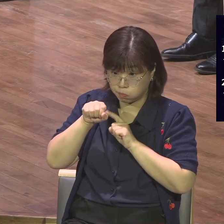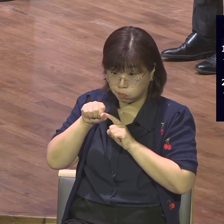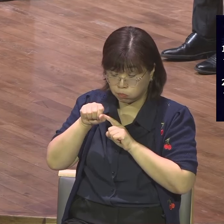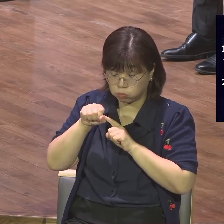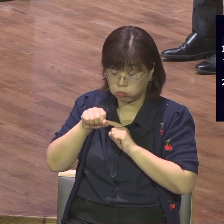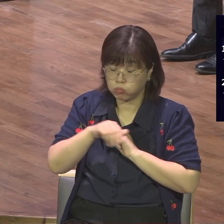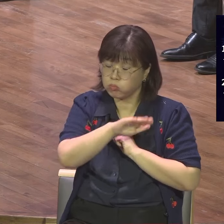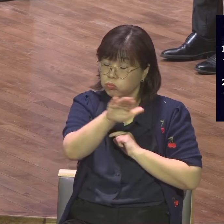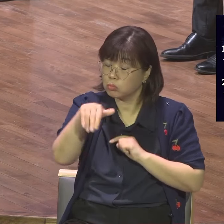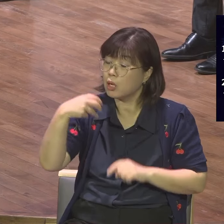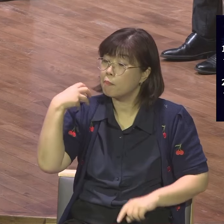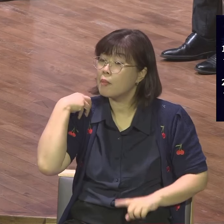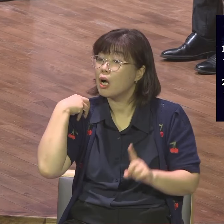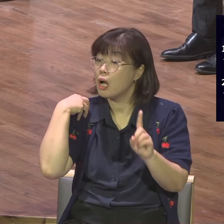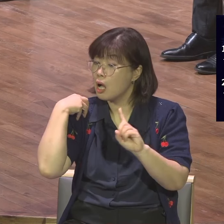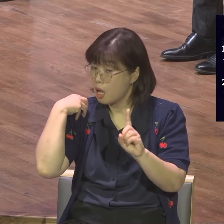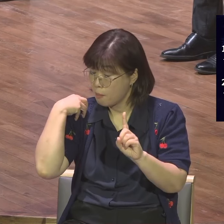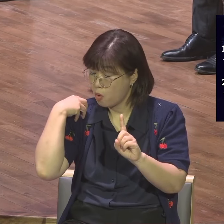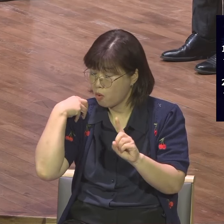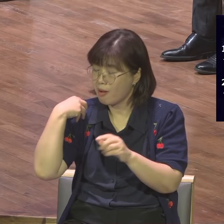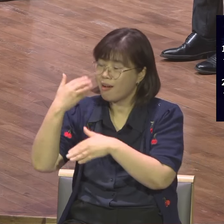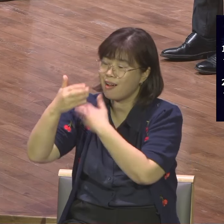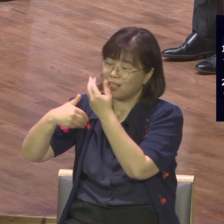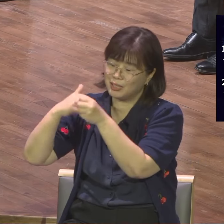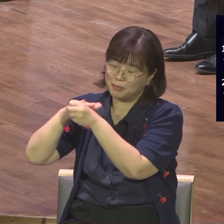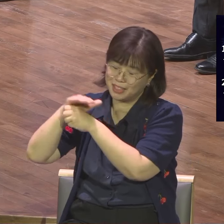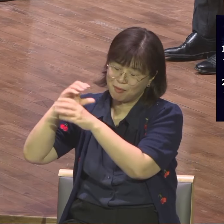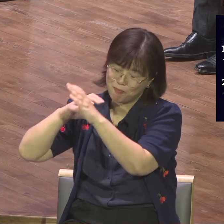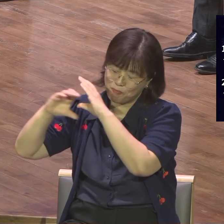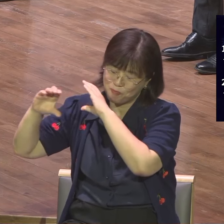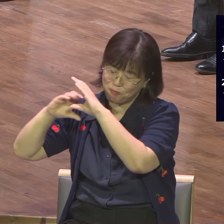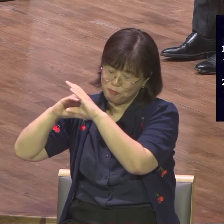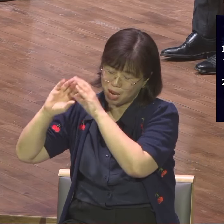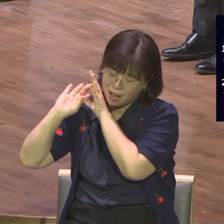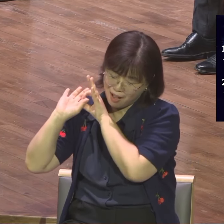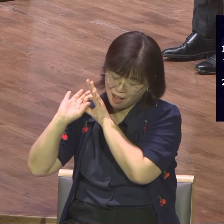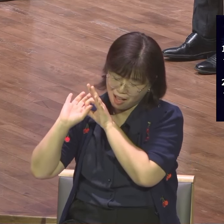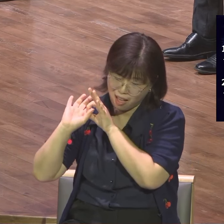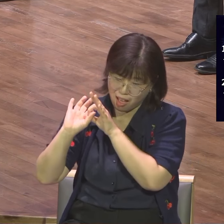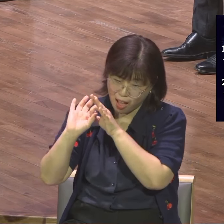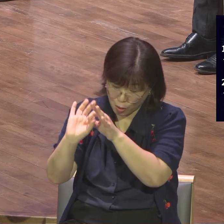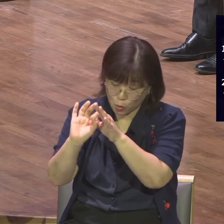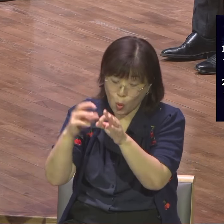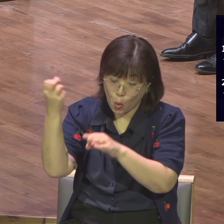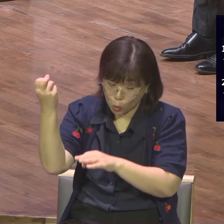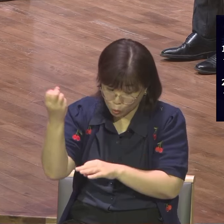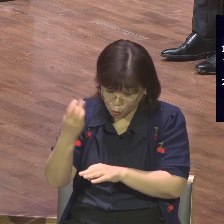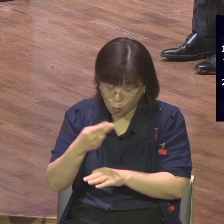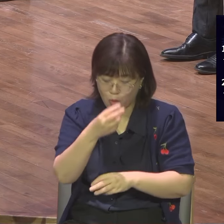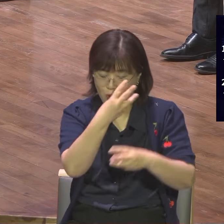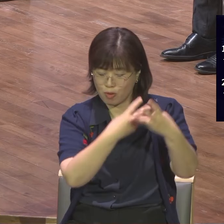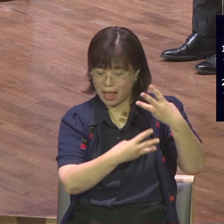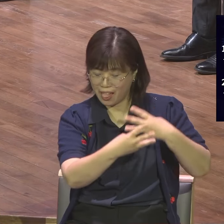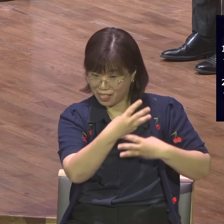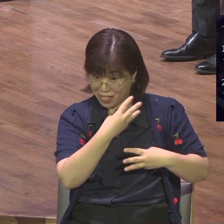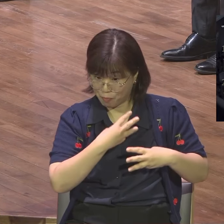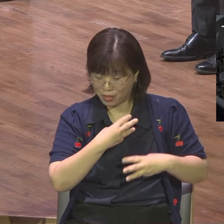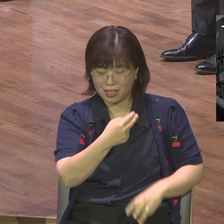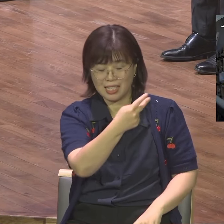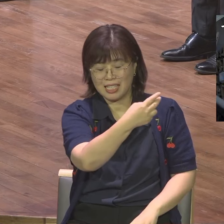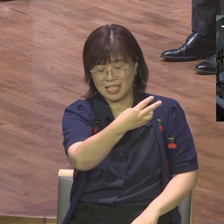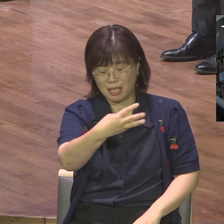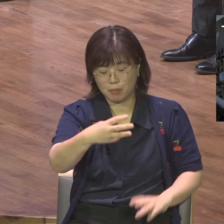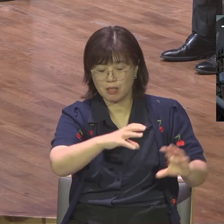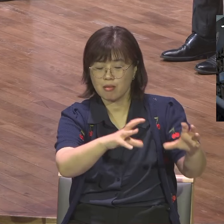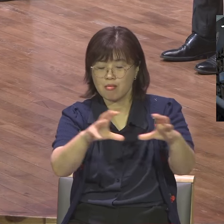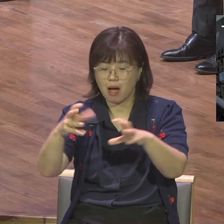하나님을 사랑하면서 이 그리스도의 사랑을 237과 5천 종족과 우리의 후대들의 심장 속에 이 사랑을